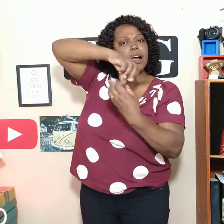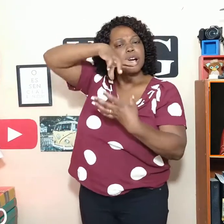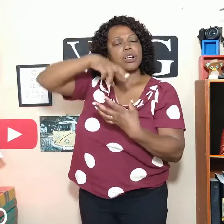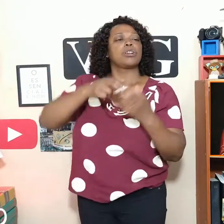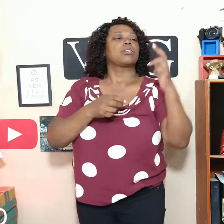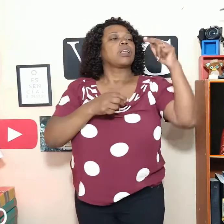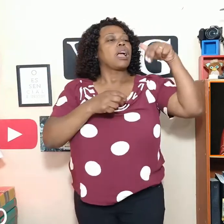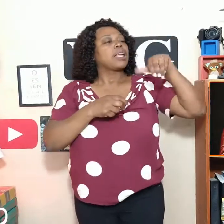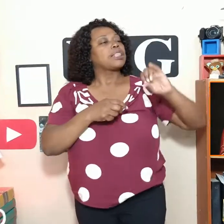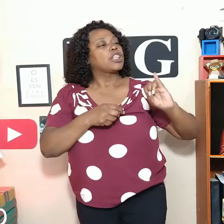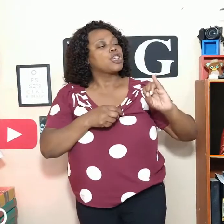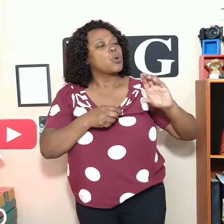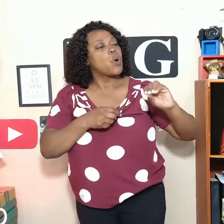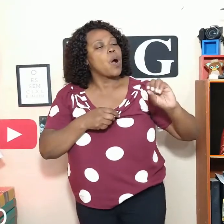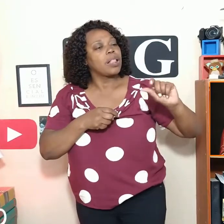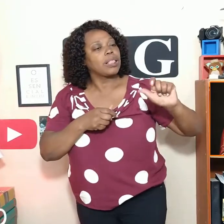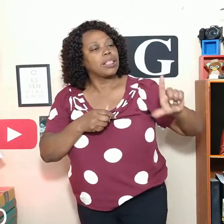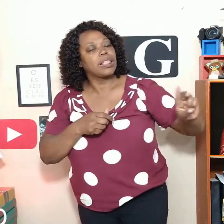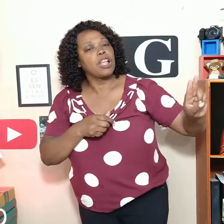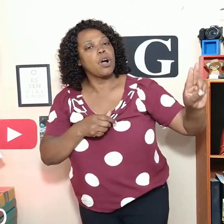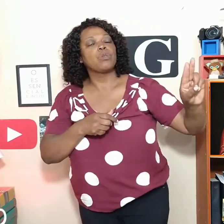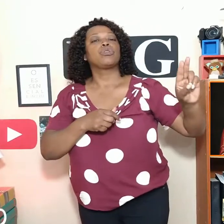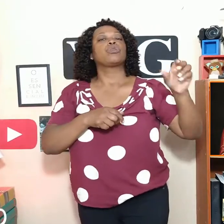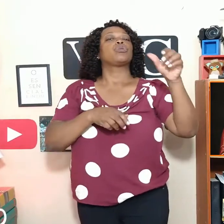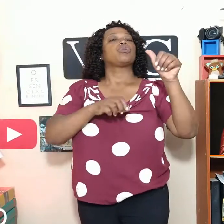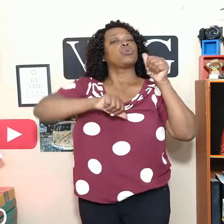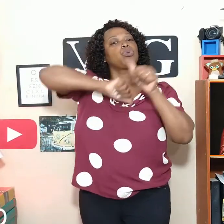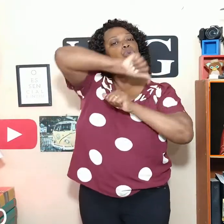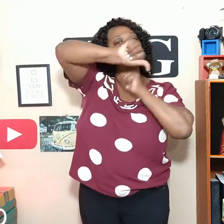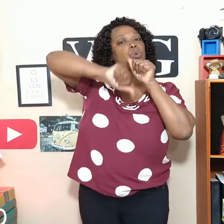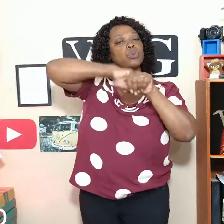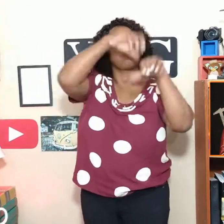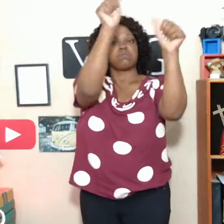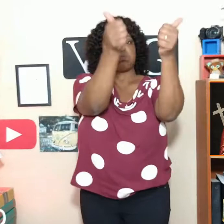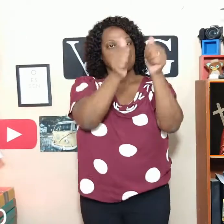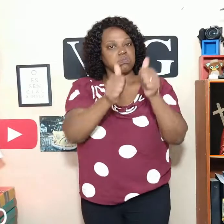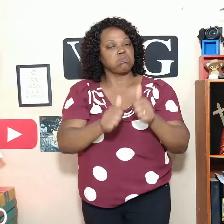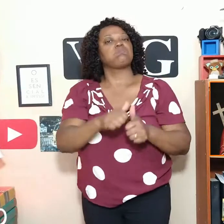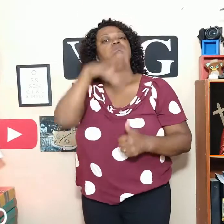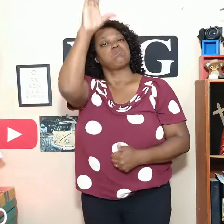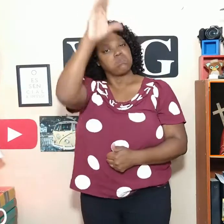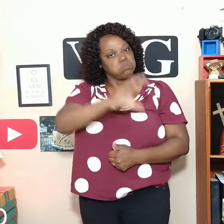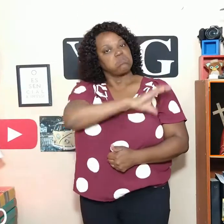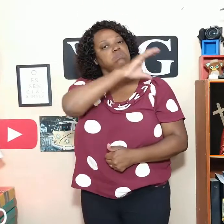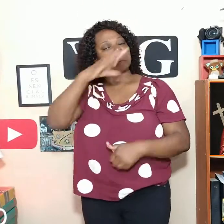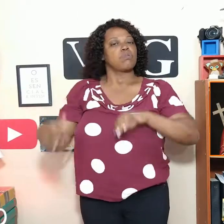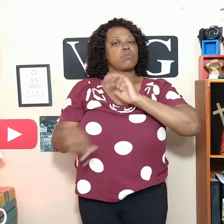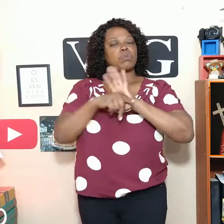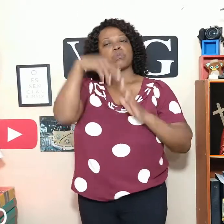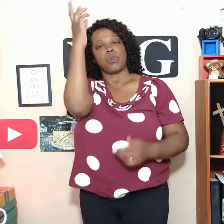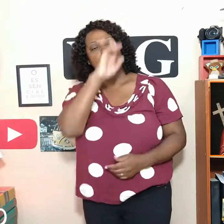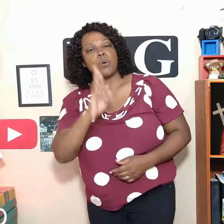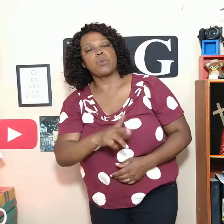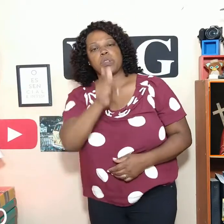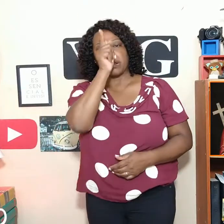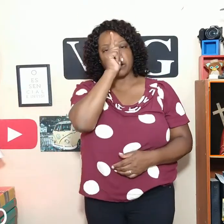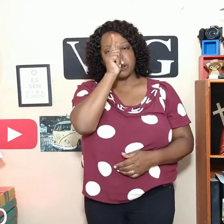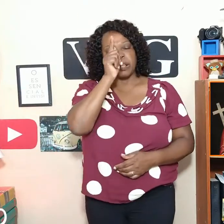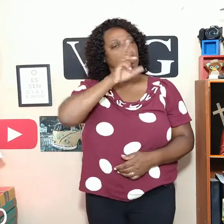ele, São Nicolau foi canonizado e é um santo tanto na Igreja Católica quanto na Ortodoxa. É o santo padroeiro da Rússia, da Grécia e